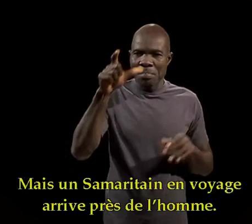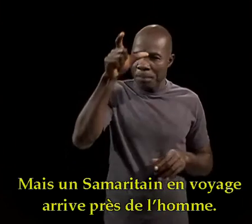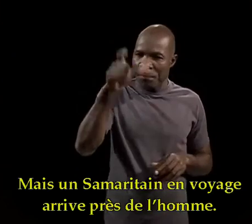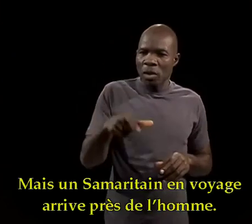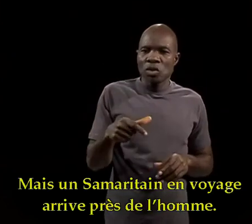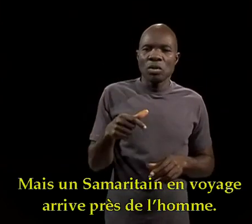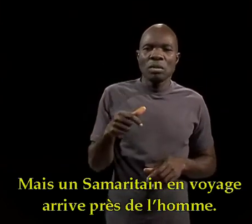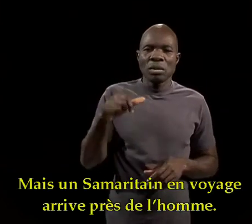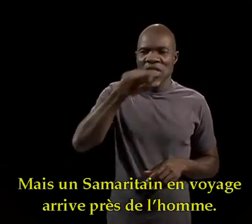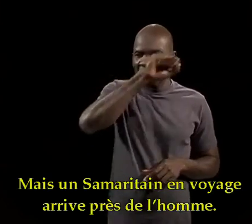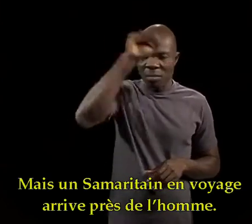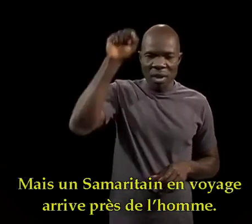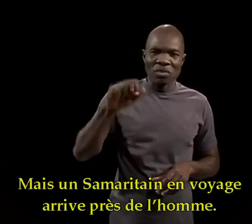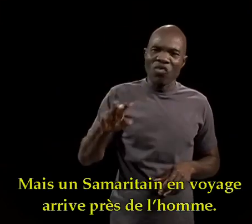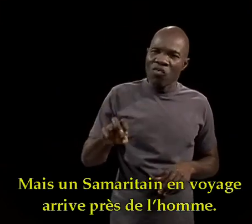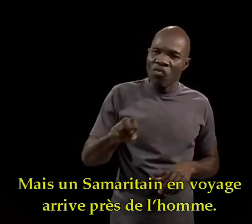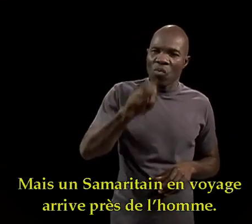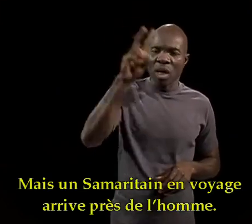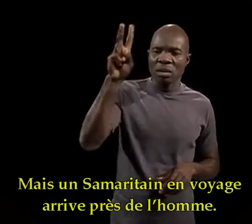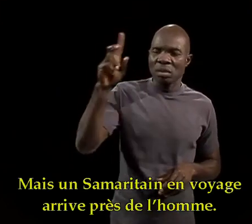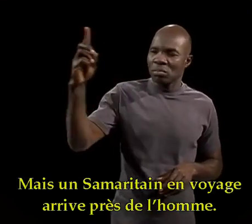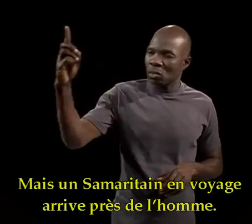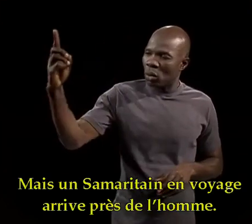Mais un Samaritain, en voyage, arrive près de l'homme.